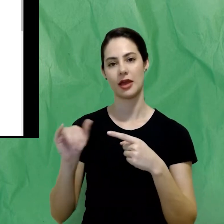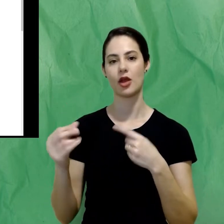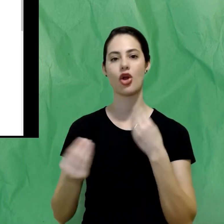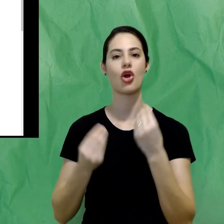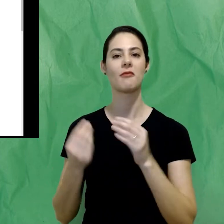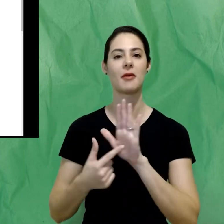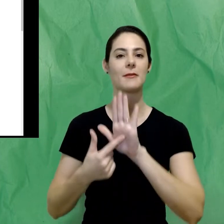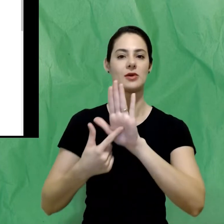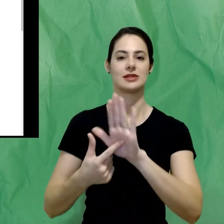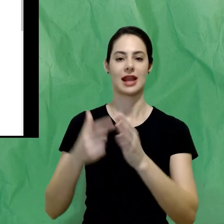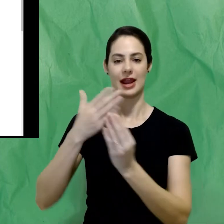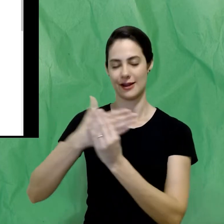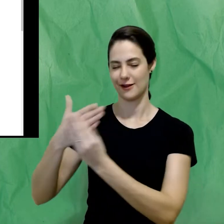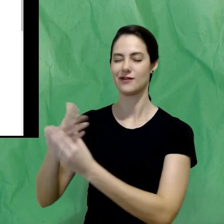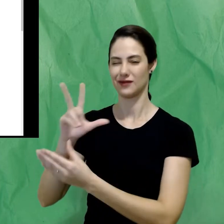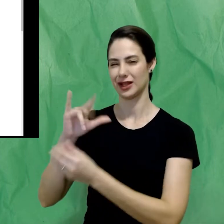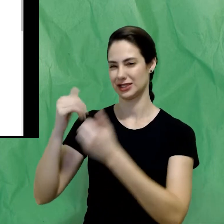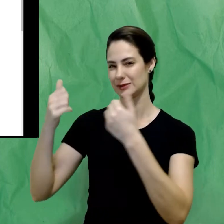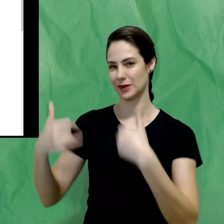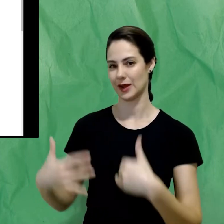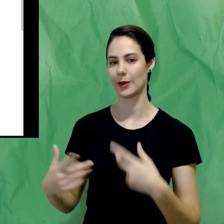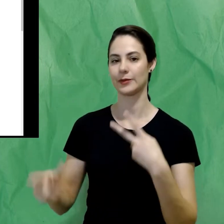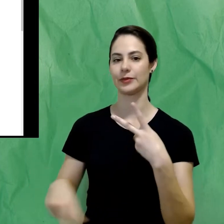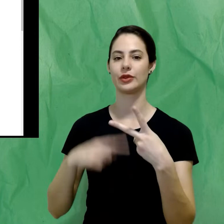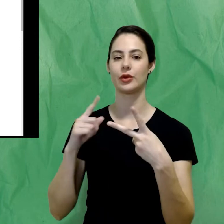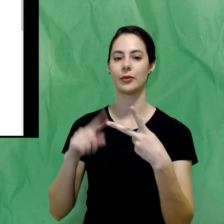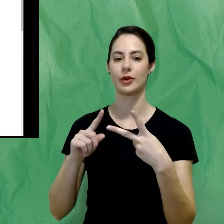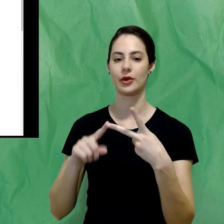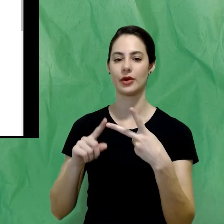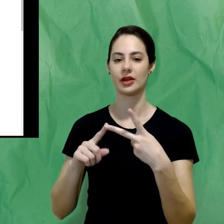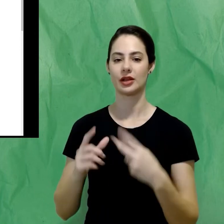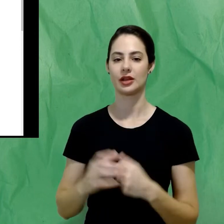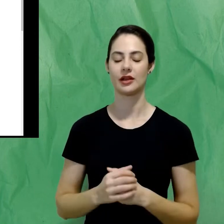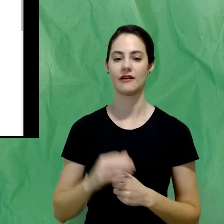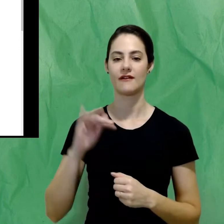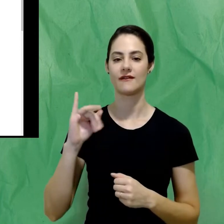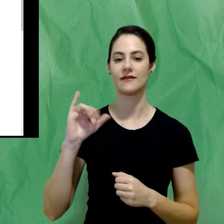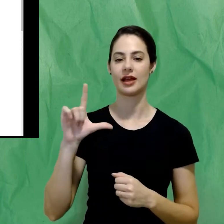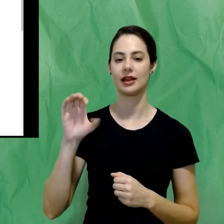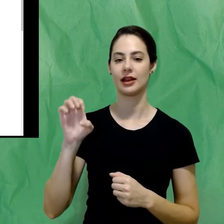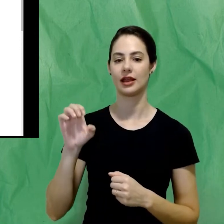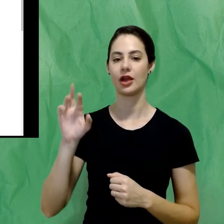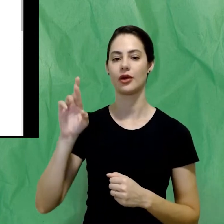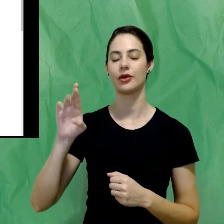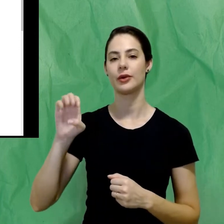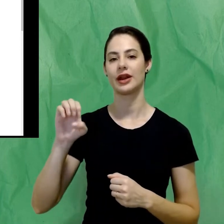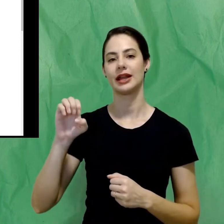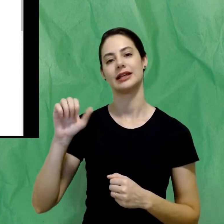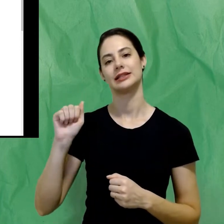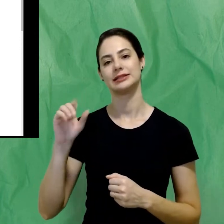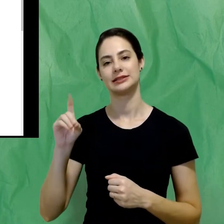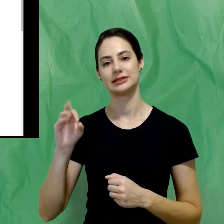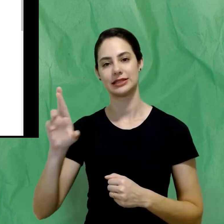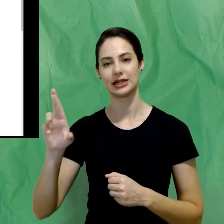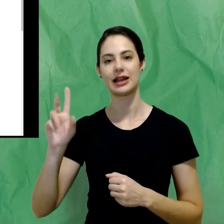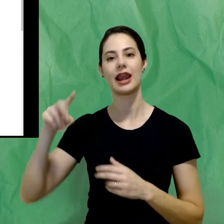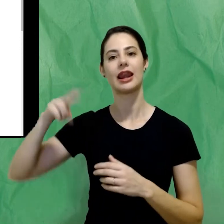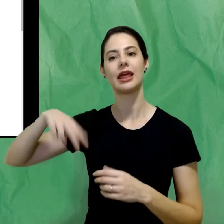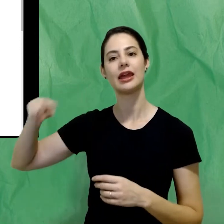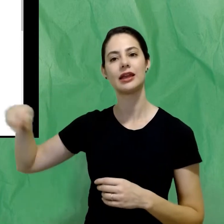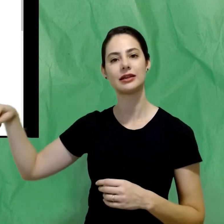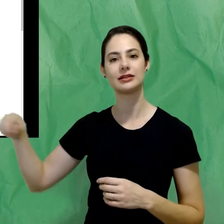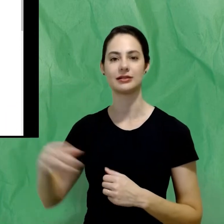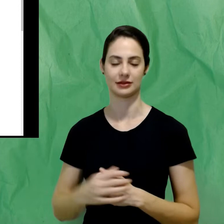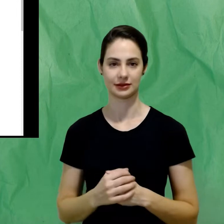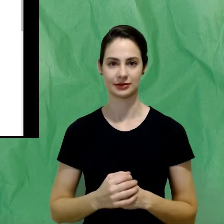os arquivos, daqui a pouco nós vamos falar sobre ele. E o File Reader, que é o leitor de arquivo, né? Que